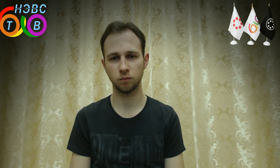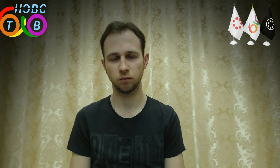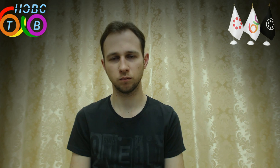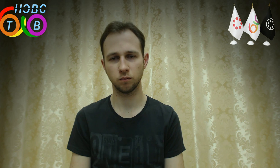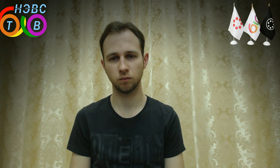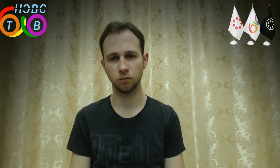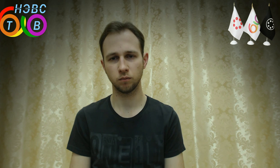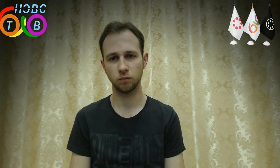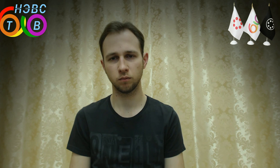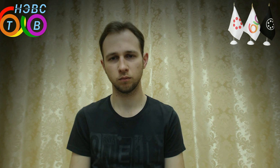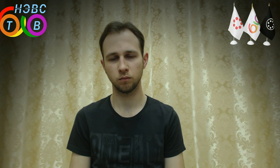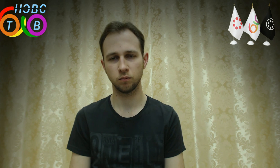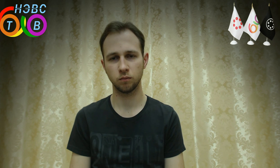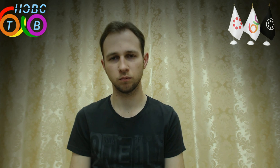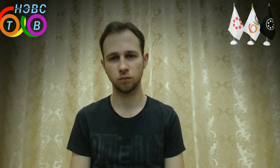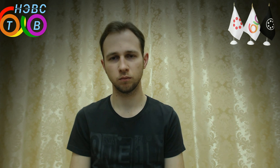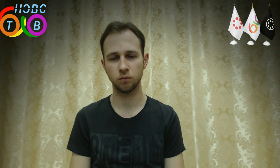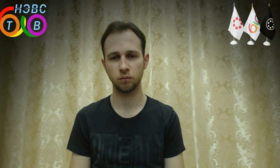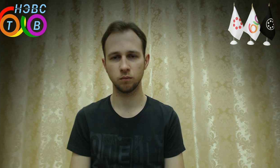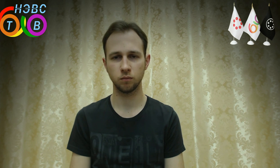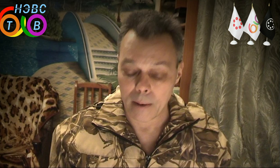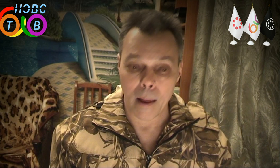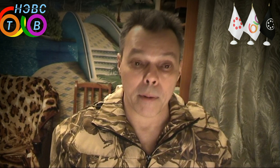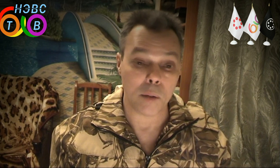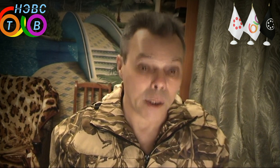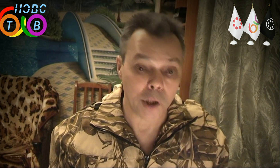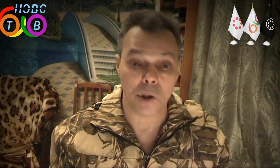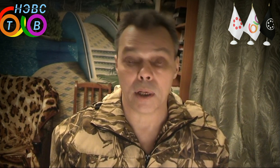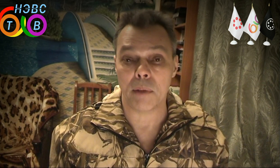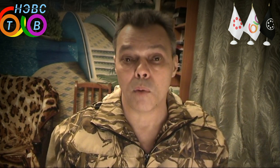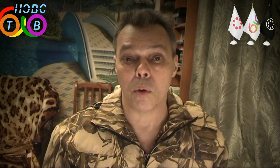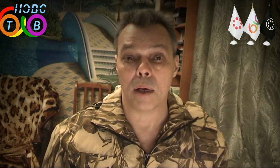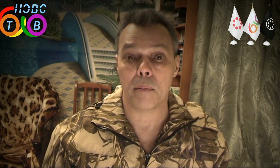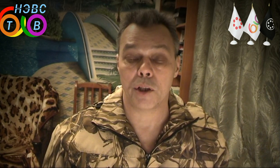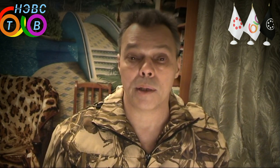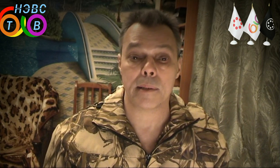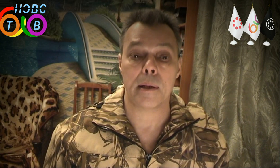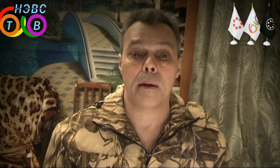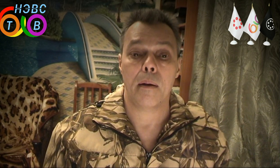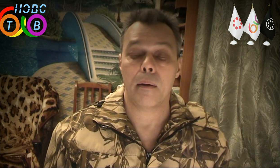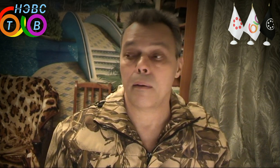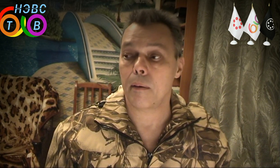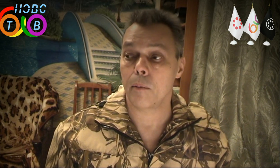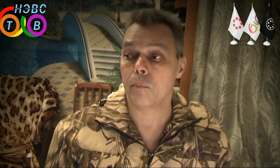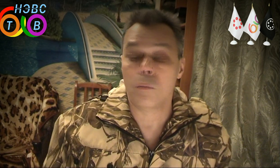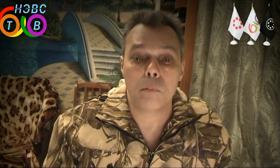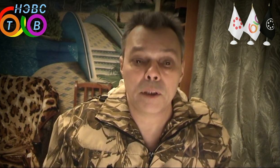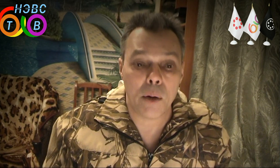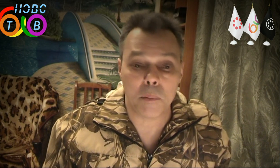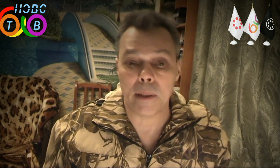понимаю, как девственное очищение производить. Поэтому, конечно же, ко мне могут обращаться. Пожалуйста,